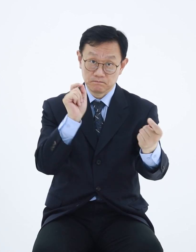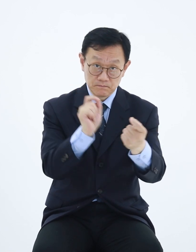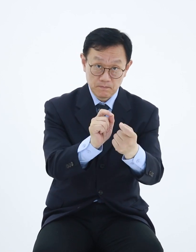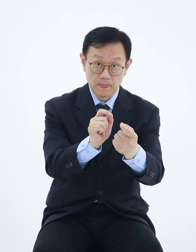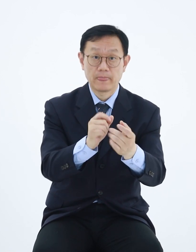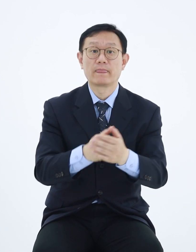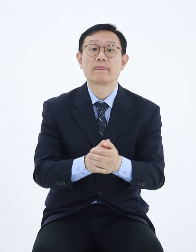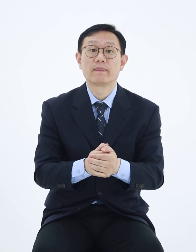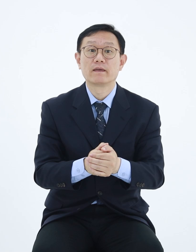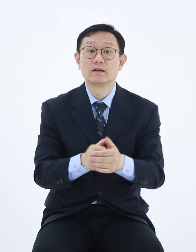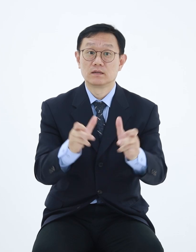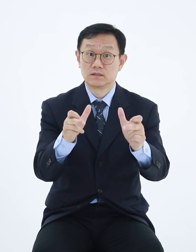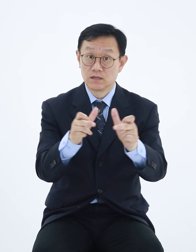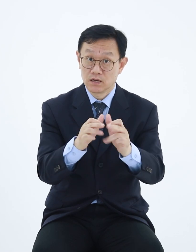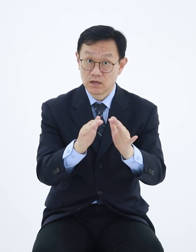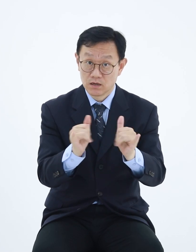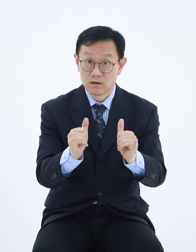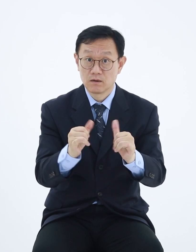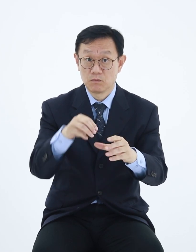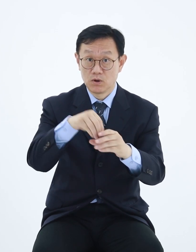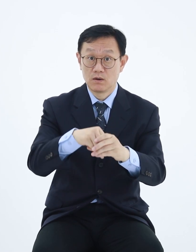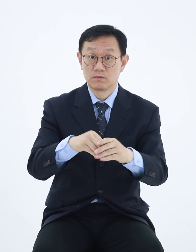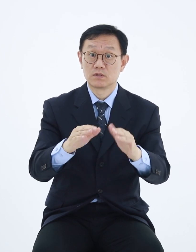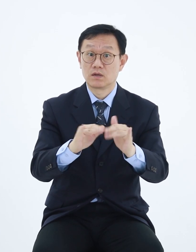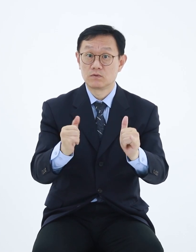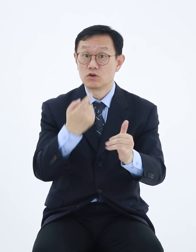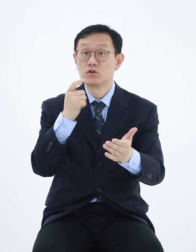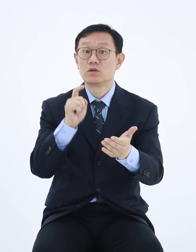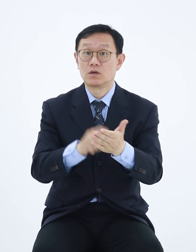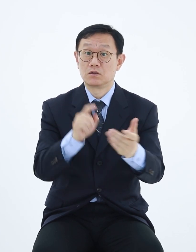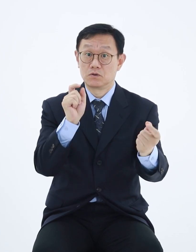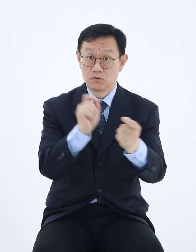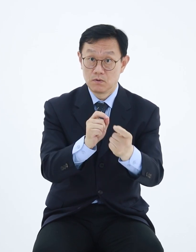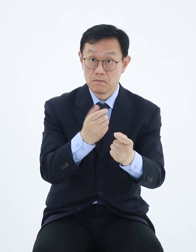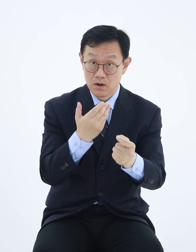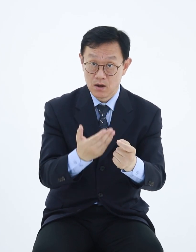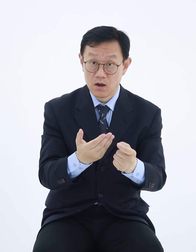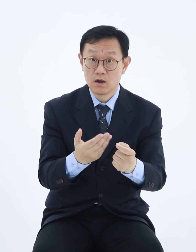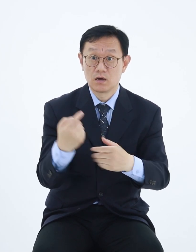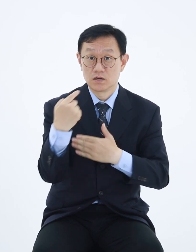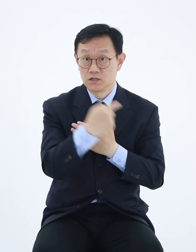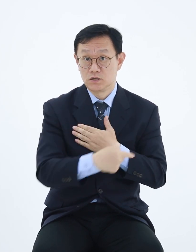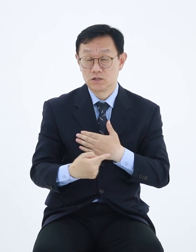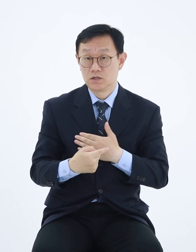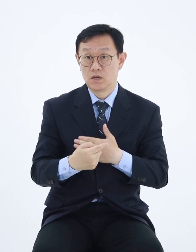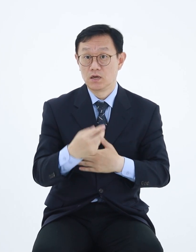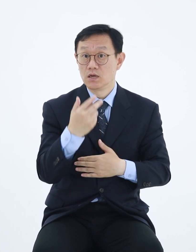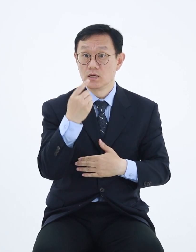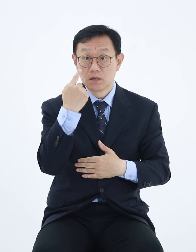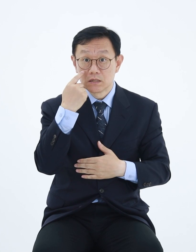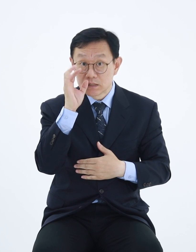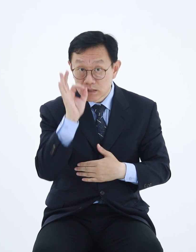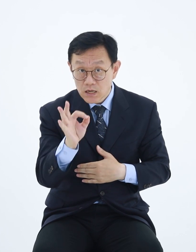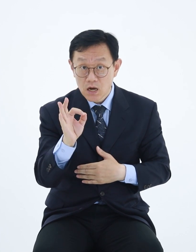접근성. 장애인을 포함하여 사람들이 쉽게 접근할 수 있고 신체적, 시각적,